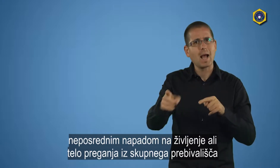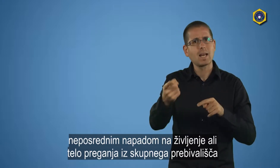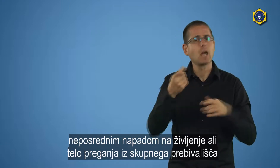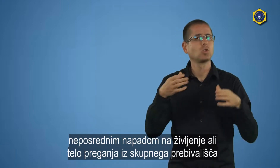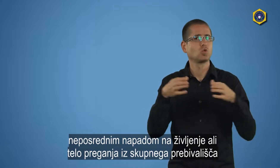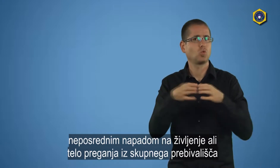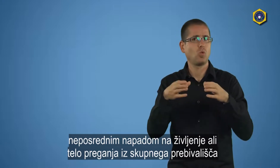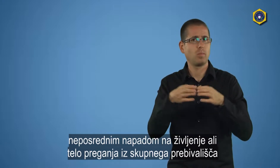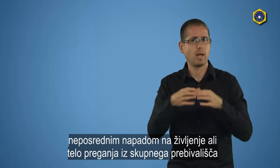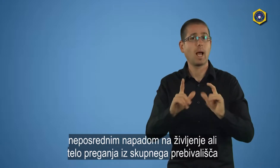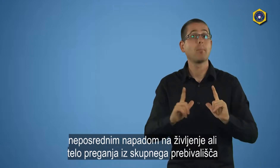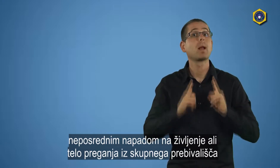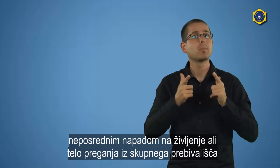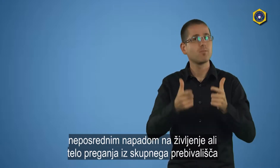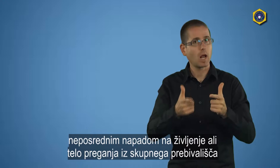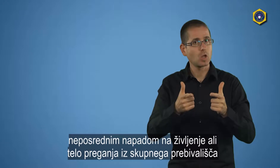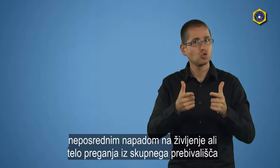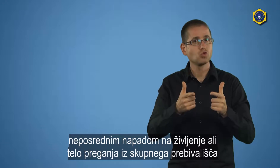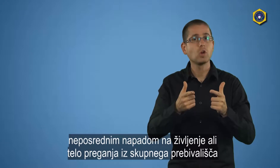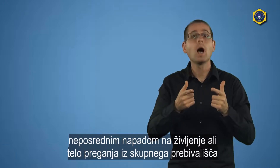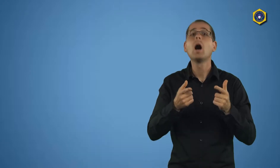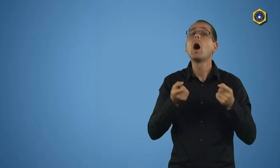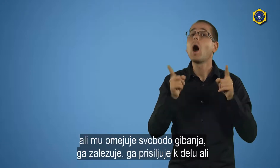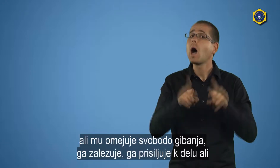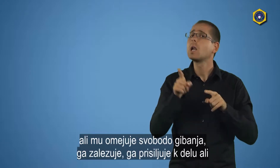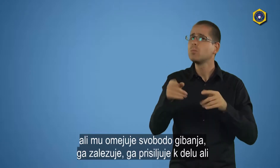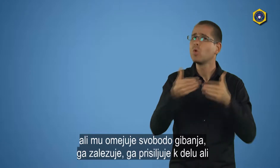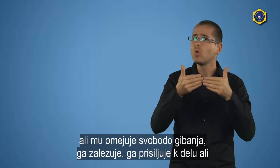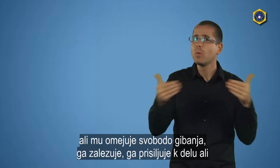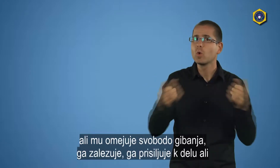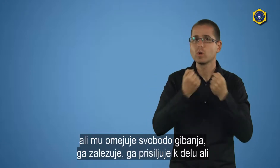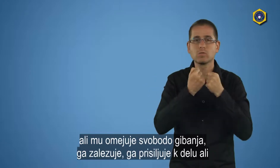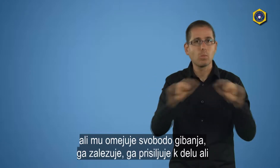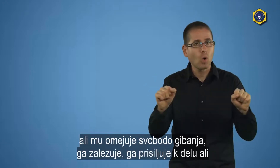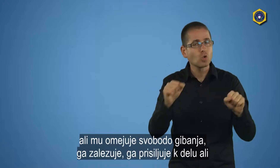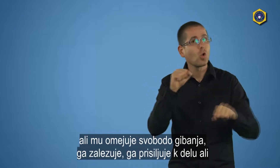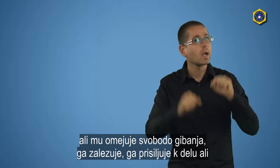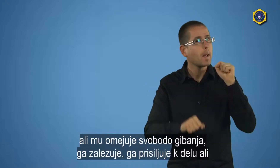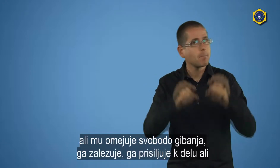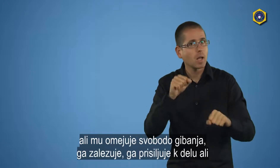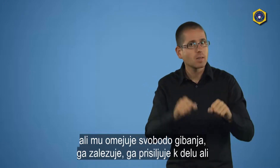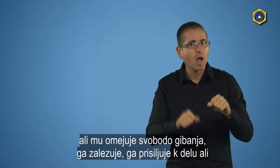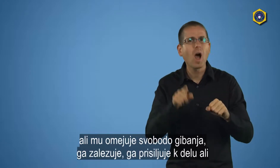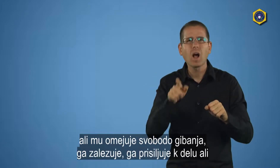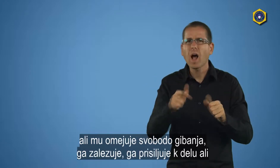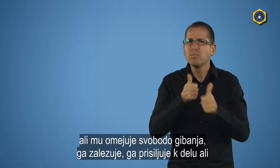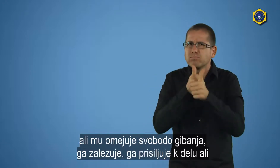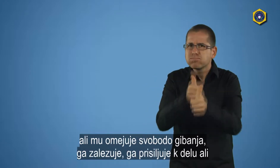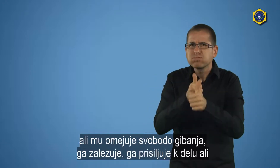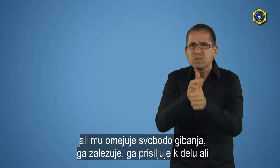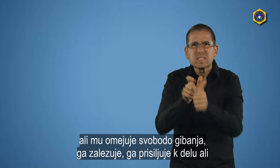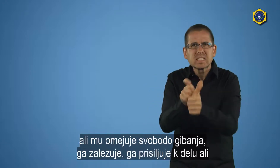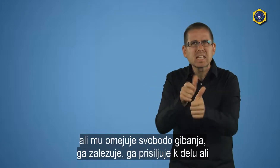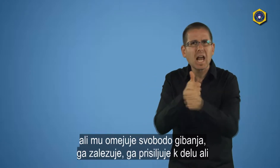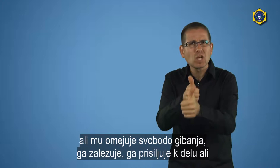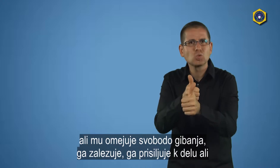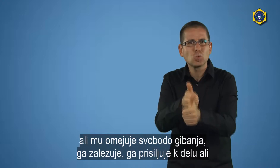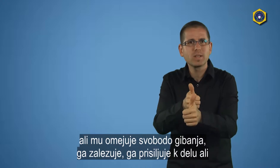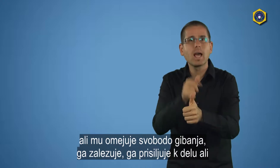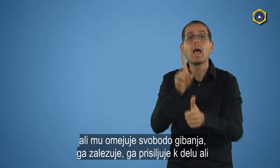ali mu omejuje svobodo gibanja, ga zalezuje, ga prisiljuje k delu ali opuščanju dela,